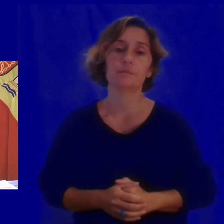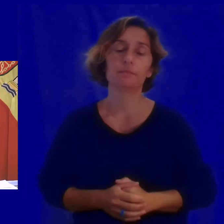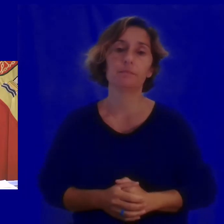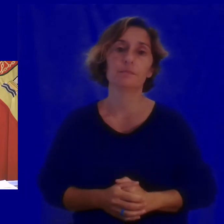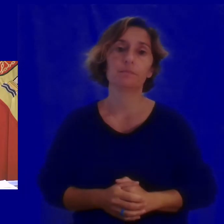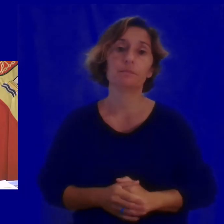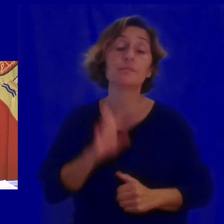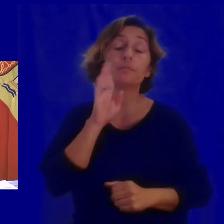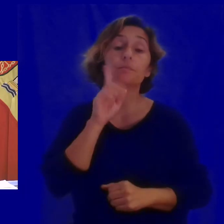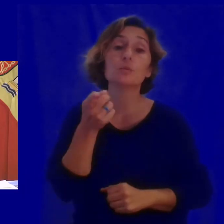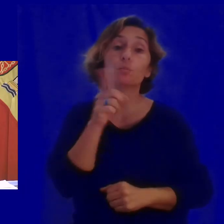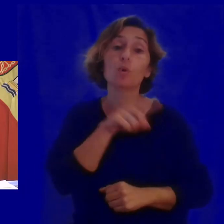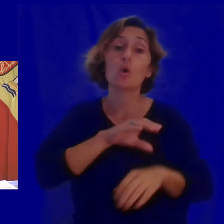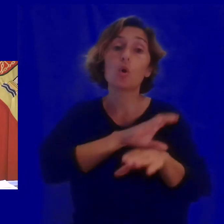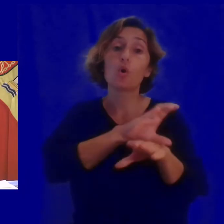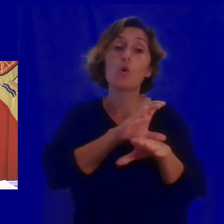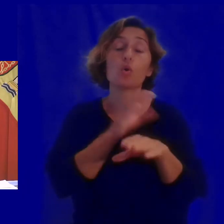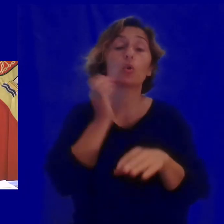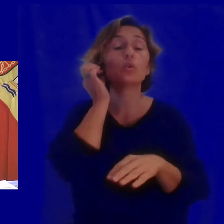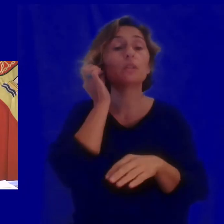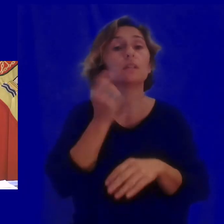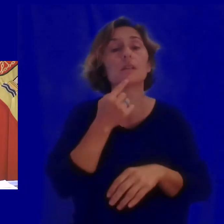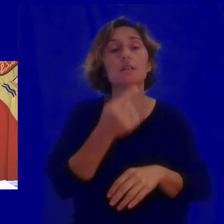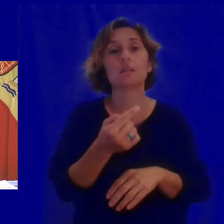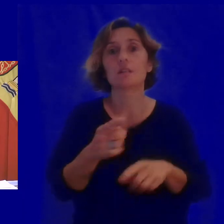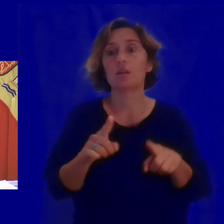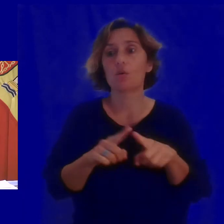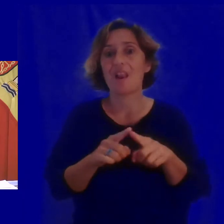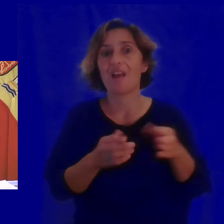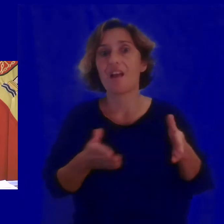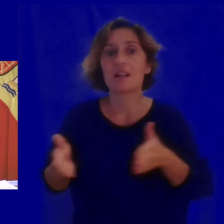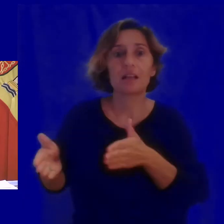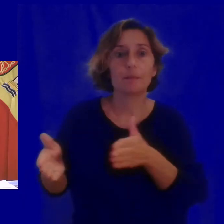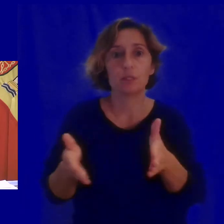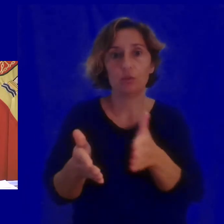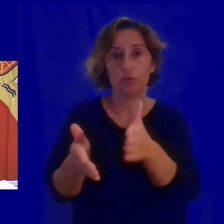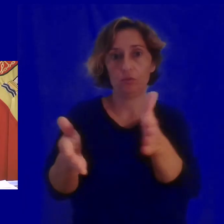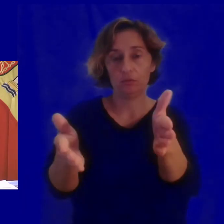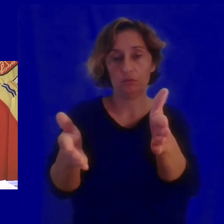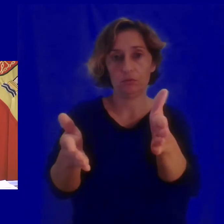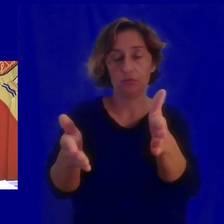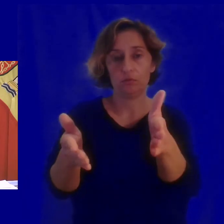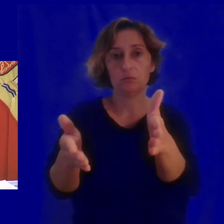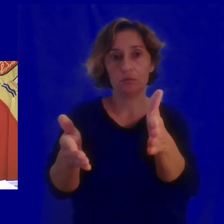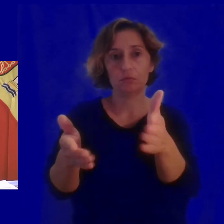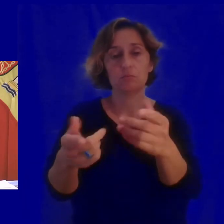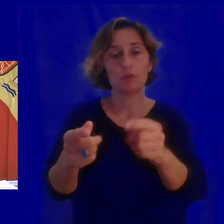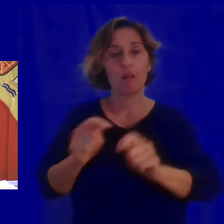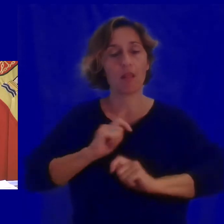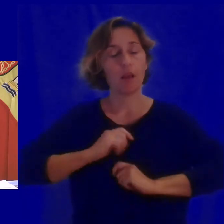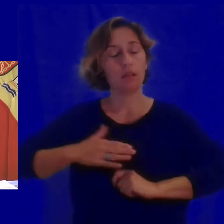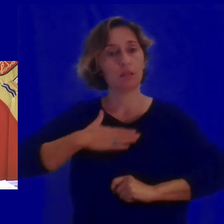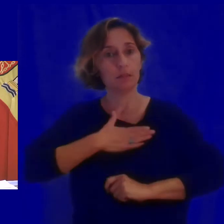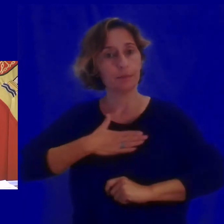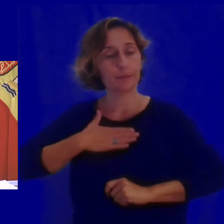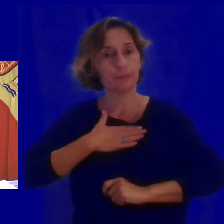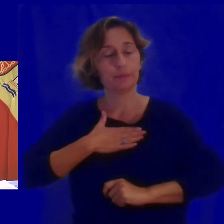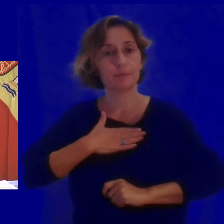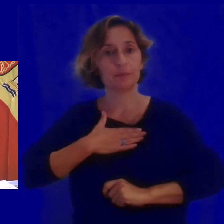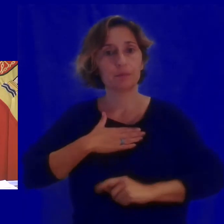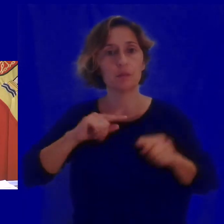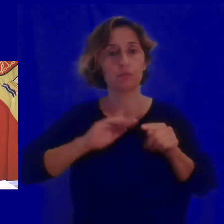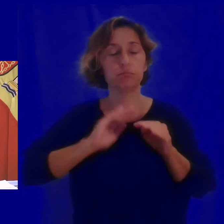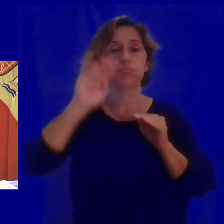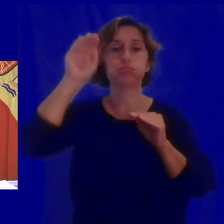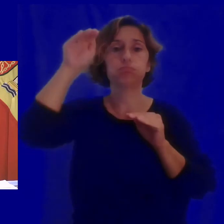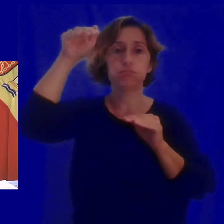Como ha dicho la consejera, estamos recorriendo un camino y la verdad es que es una satisfacción poder mostrar estas curvas